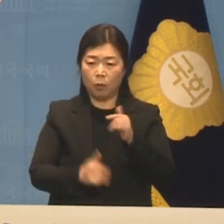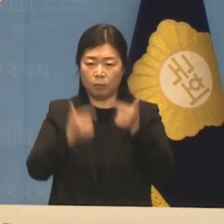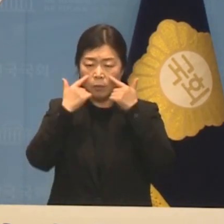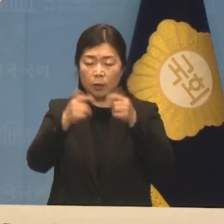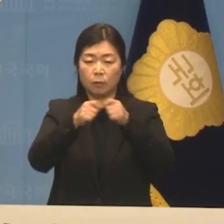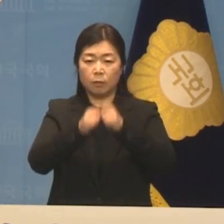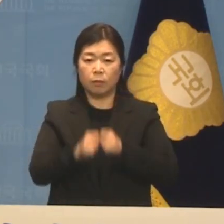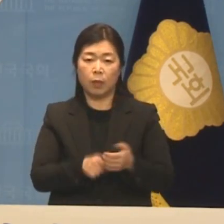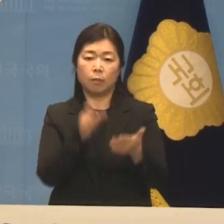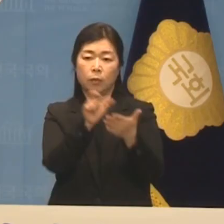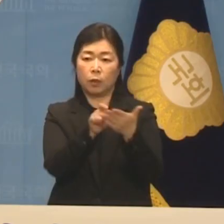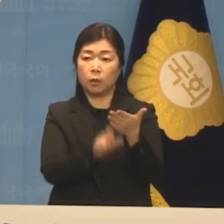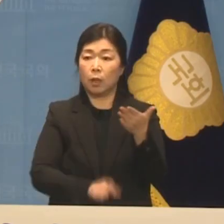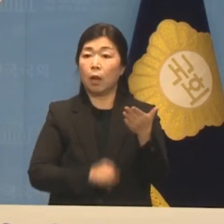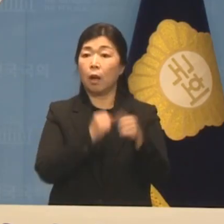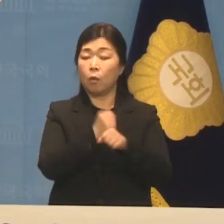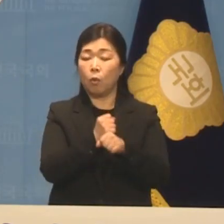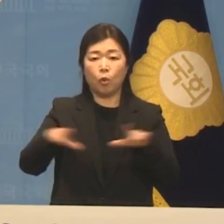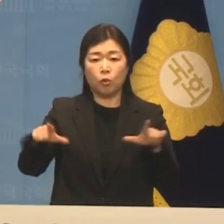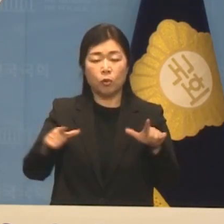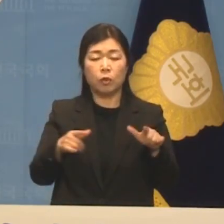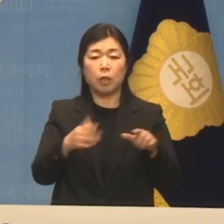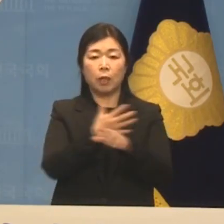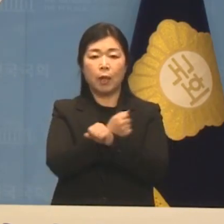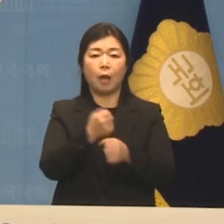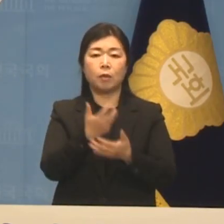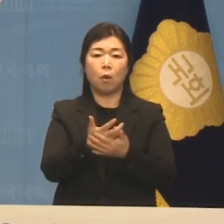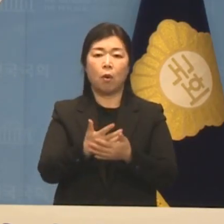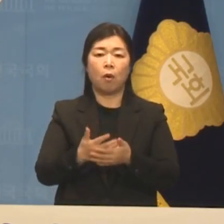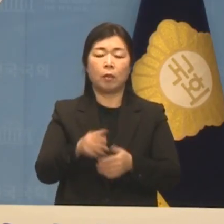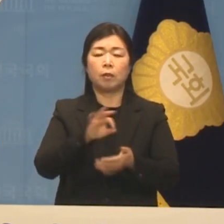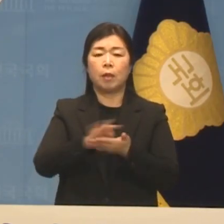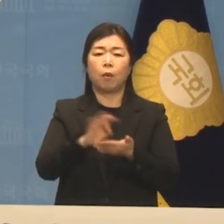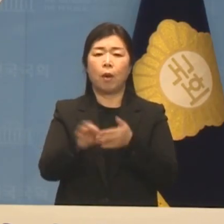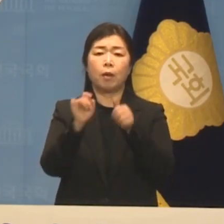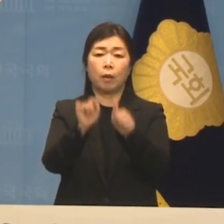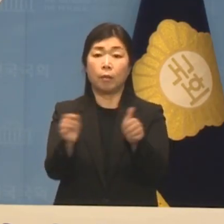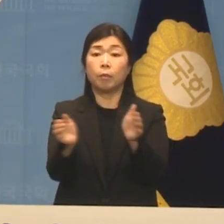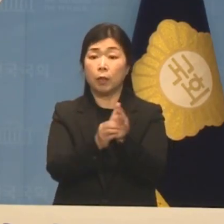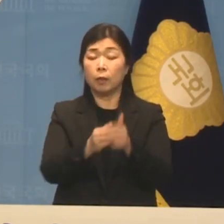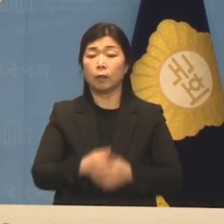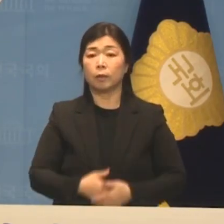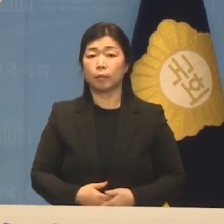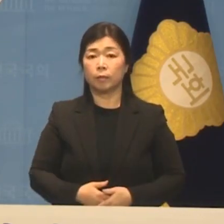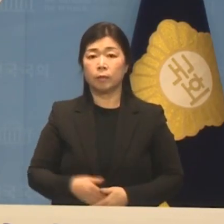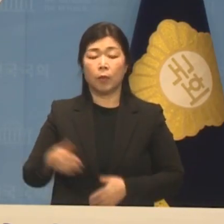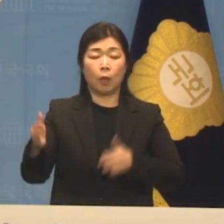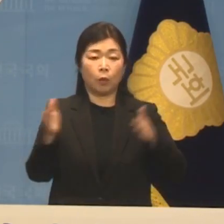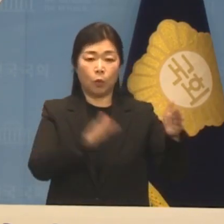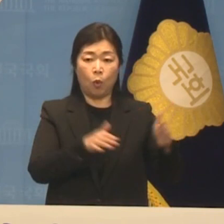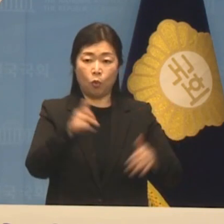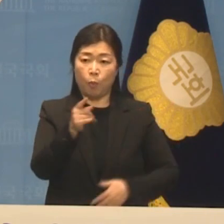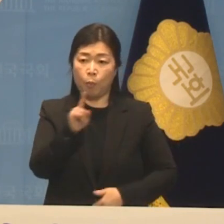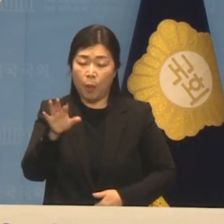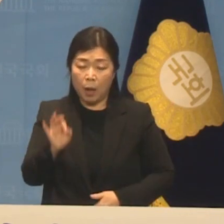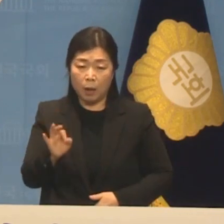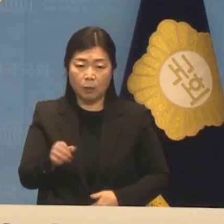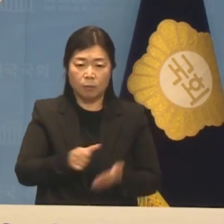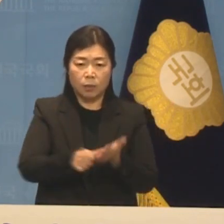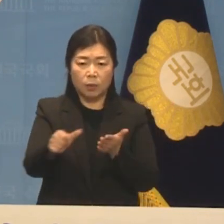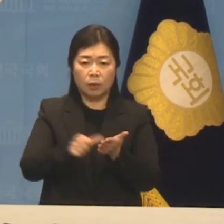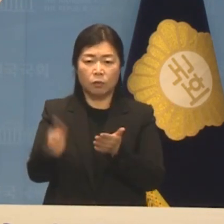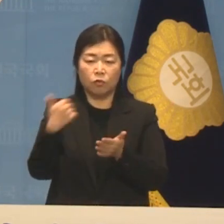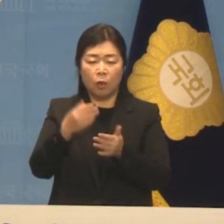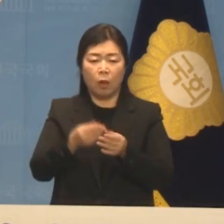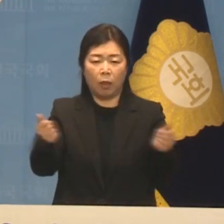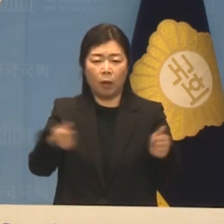명시하고 표준계약서 사용을 사실 의무화하였습니다. 또한 쿠팡의 클렌징과 같은 구역